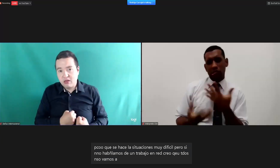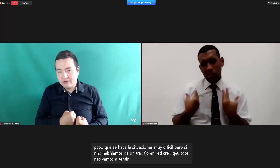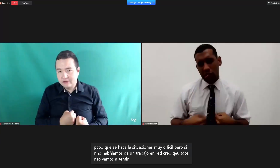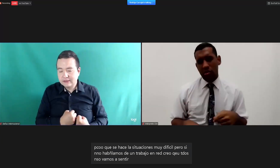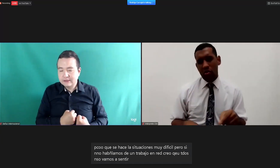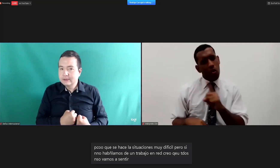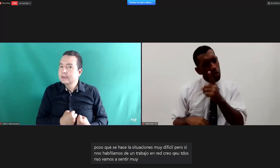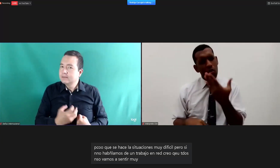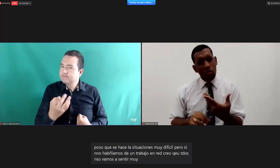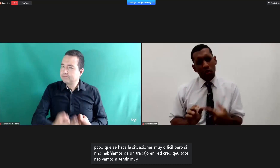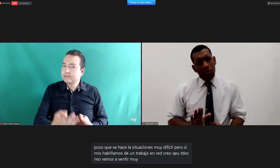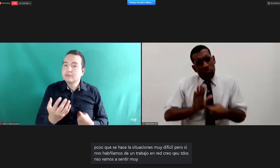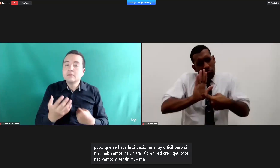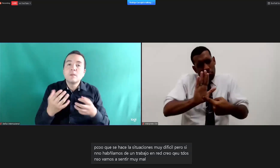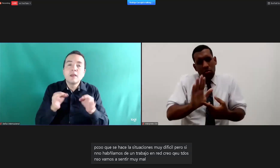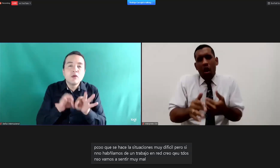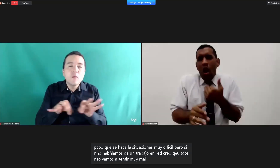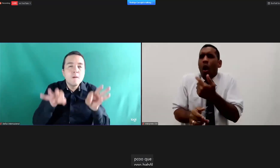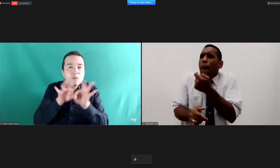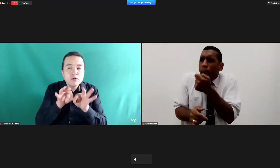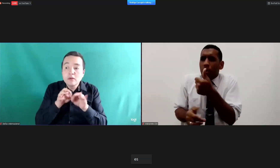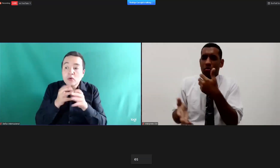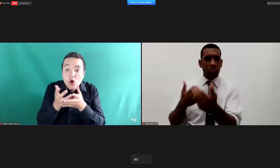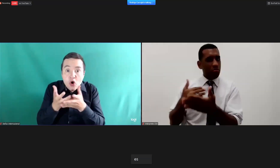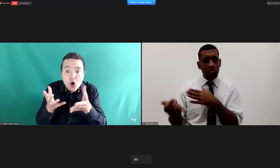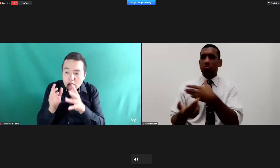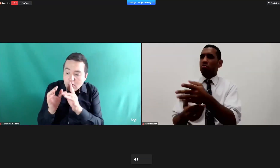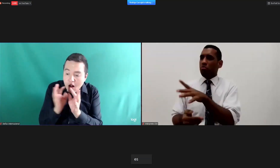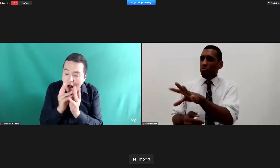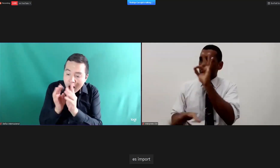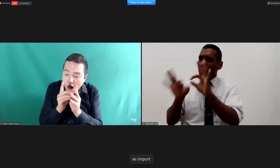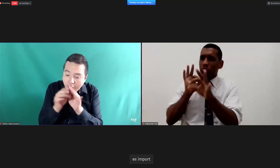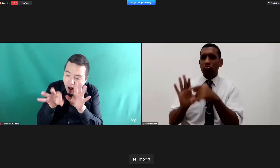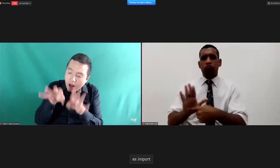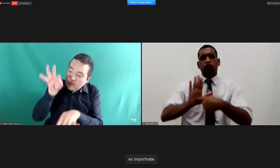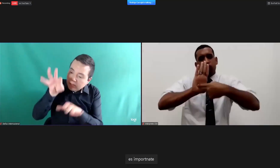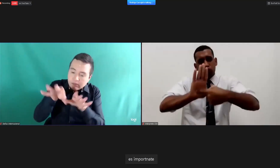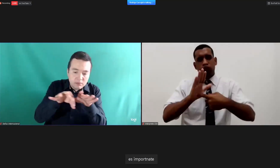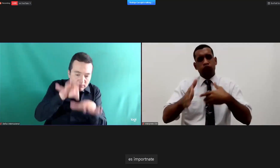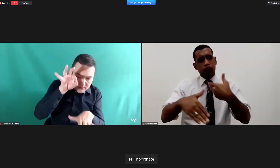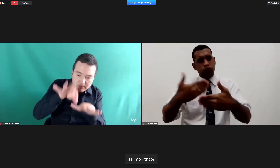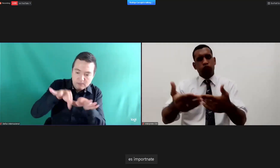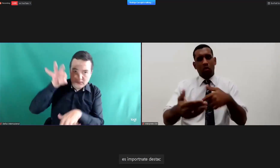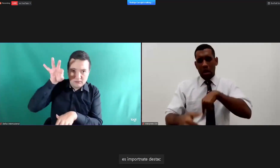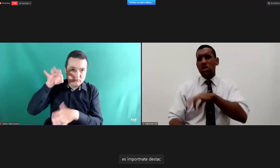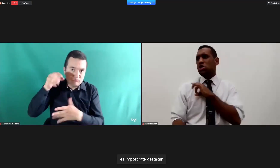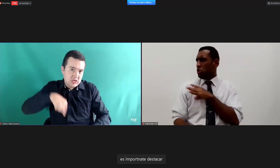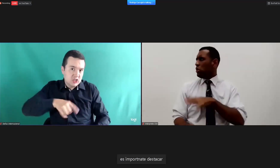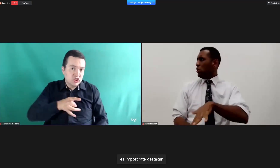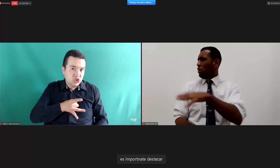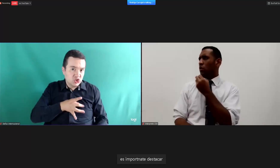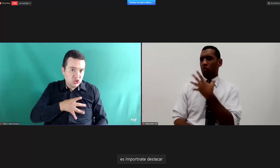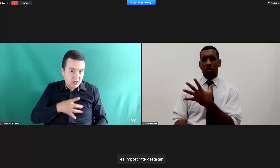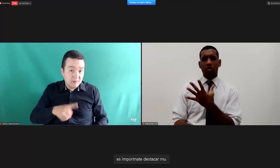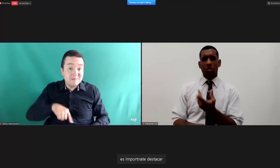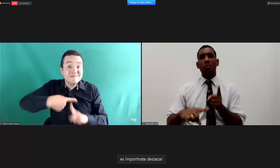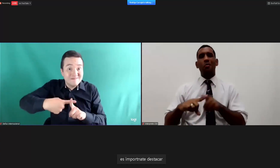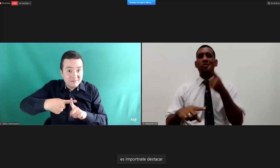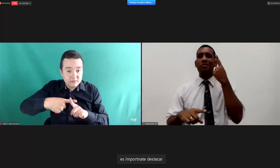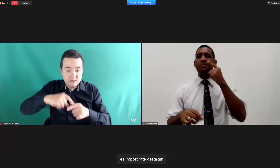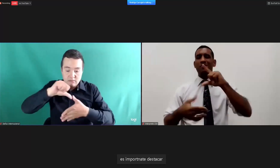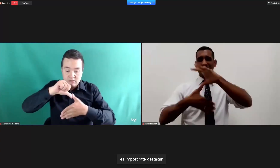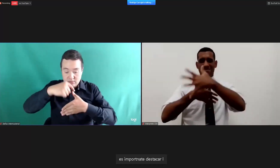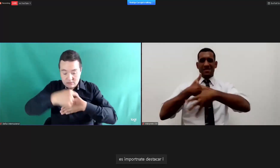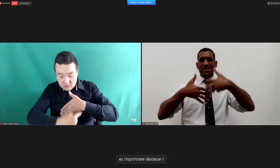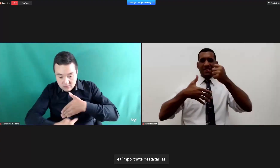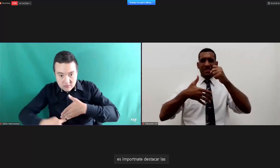destacar, aunque sean pocas cosas valiosas que tenemos en Chile, y por supuesto que en la región, para que podamos subir un poco